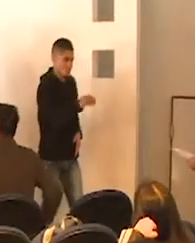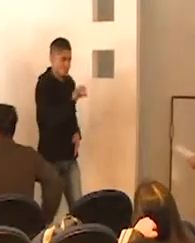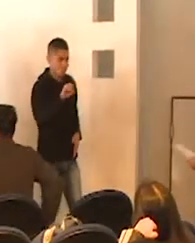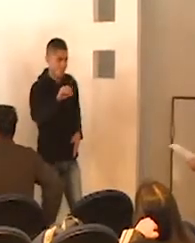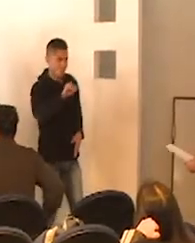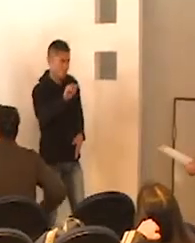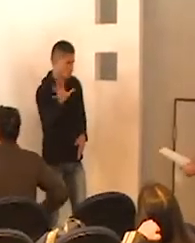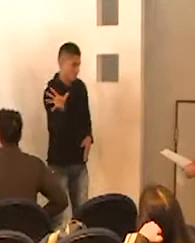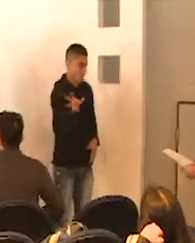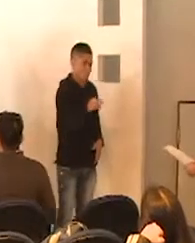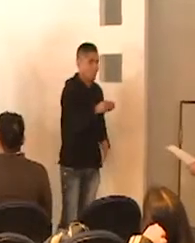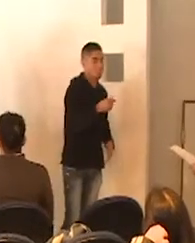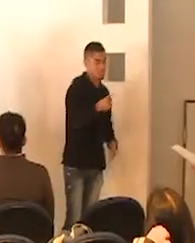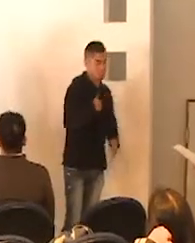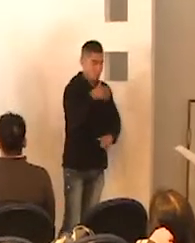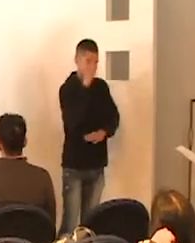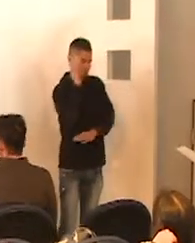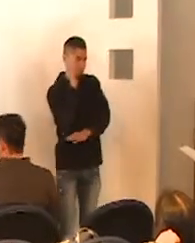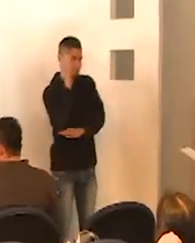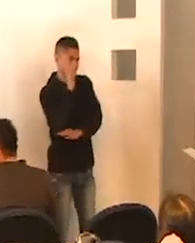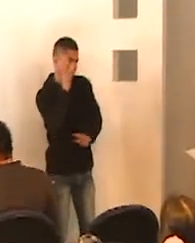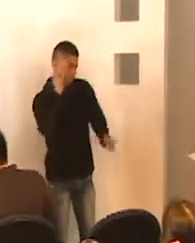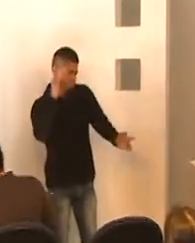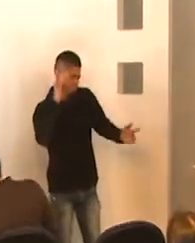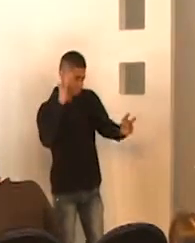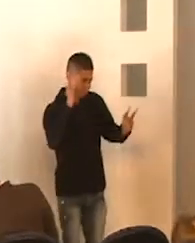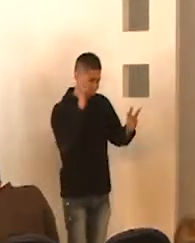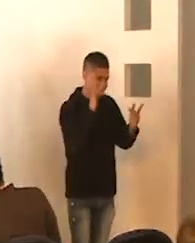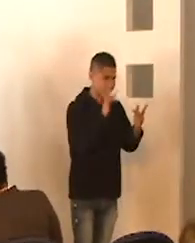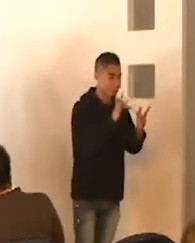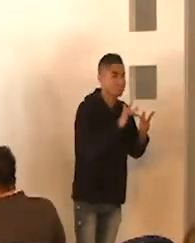una vez ya terminada la especialización.